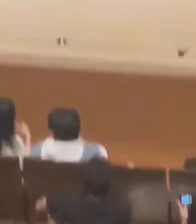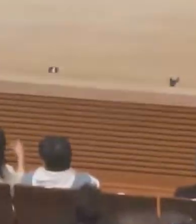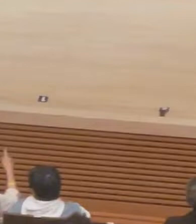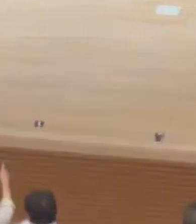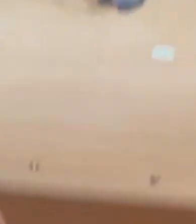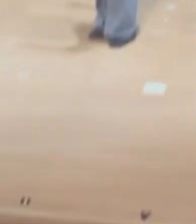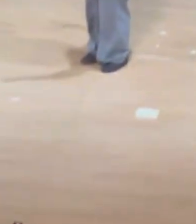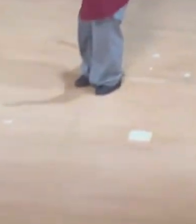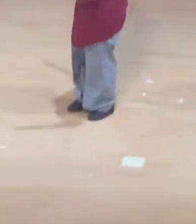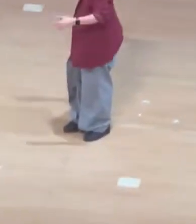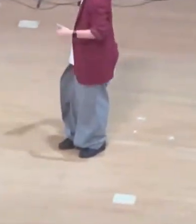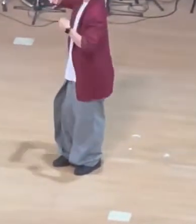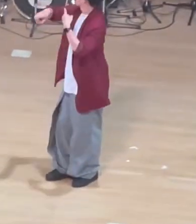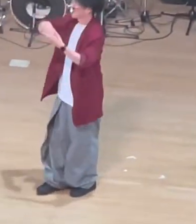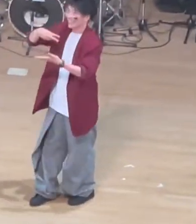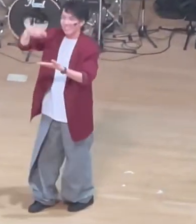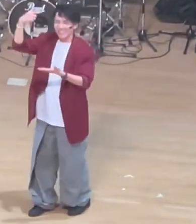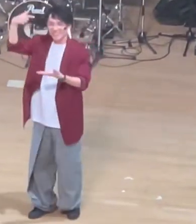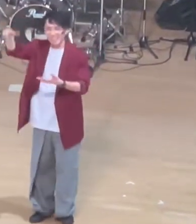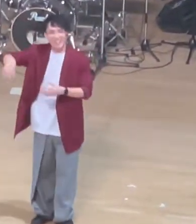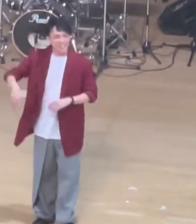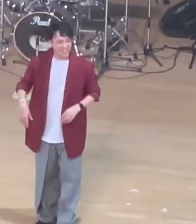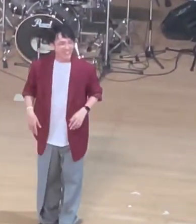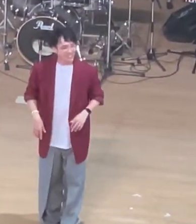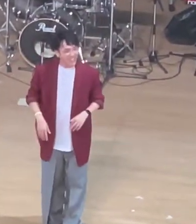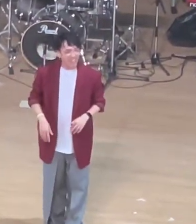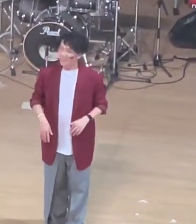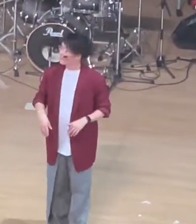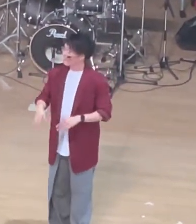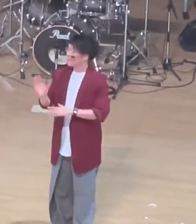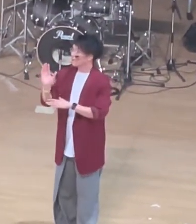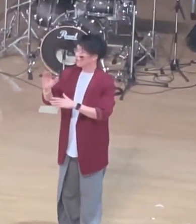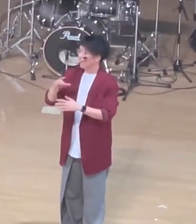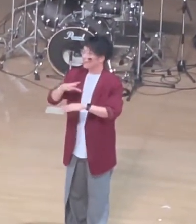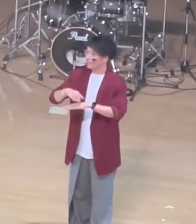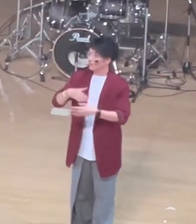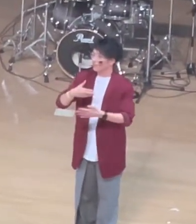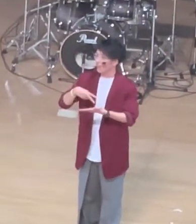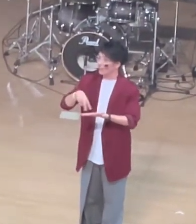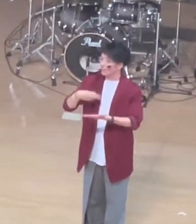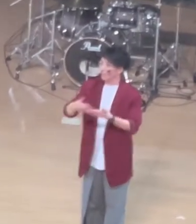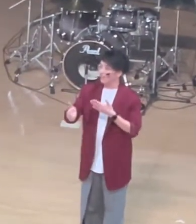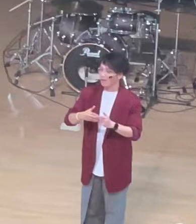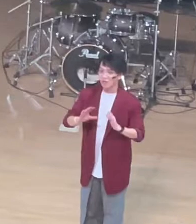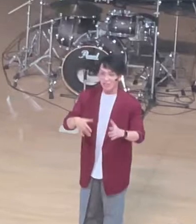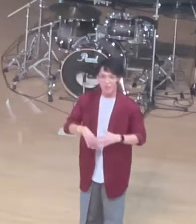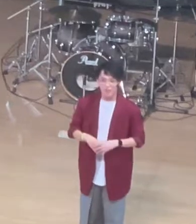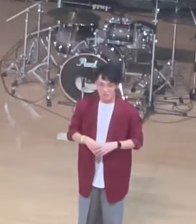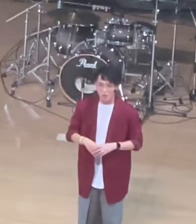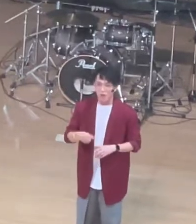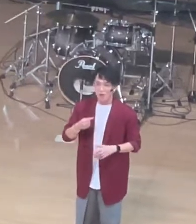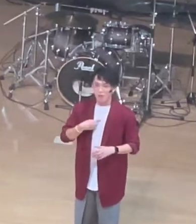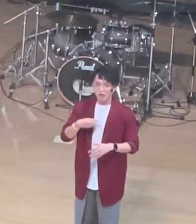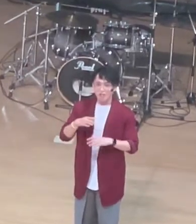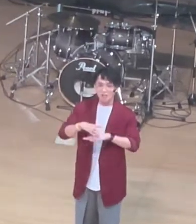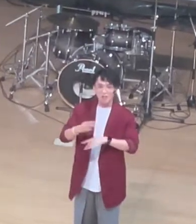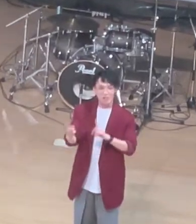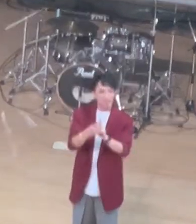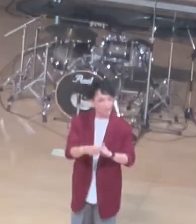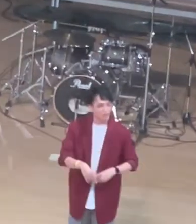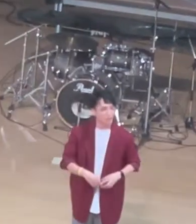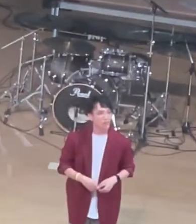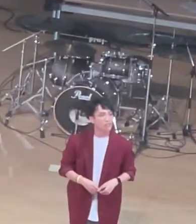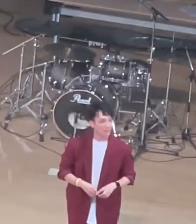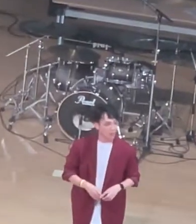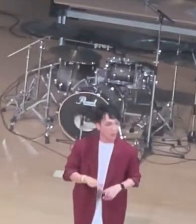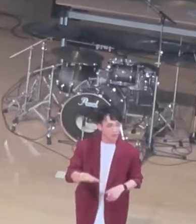ね、おりょうくん、次、手話ダンスを教えます。ねえ、もうほんとダンス経験もないよって、もう僕初めまし